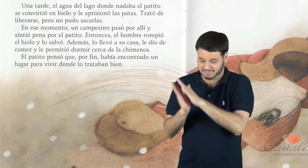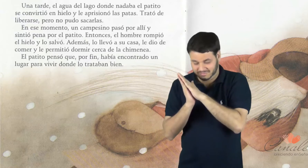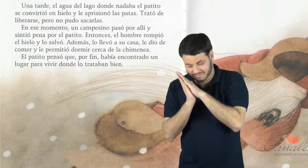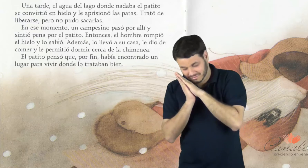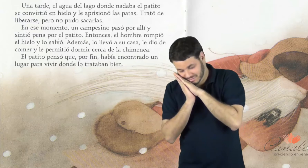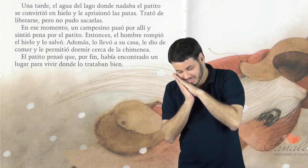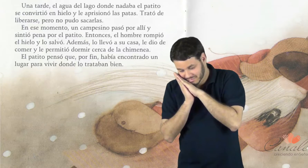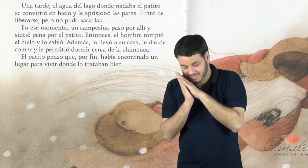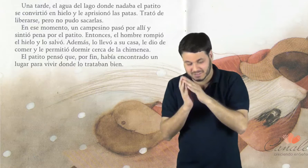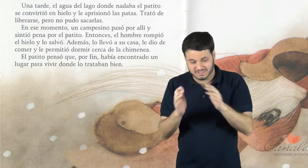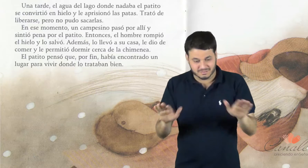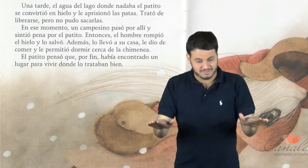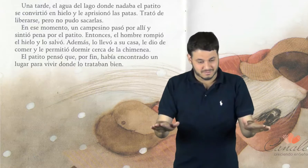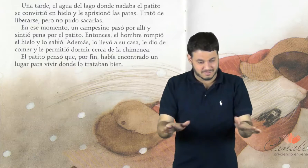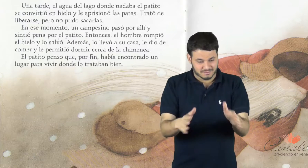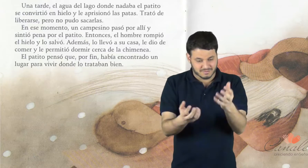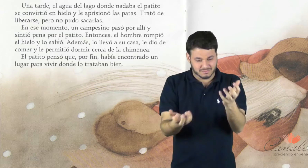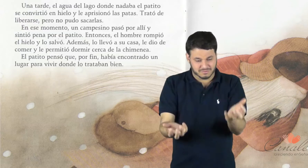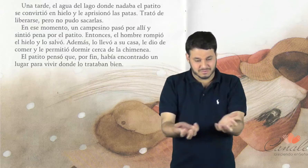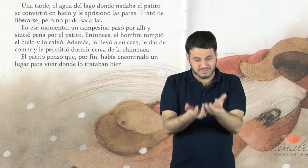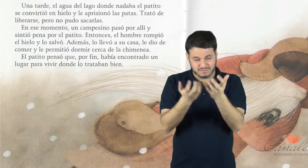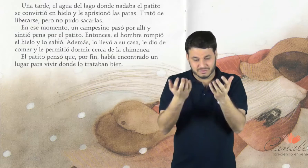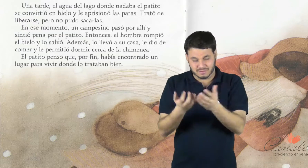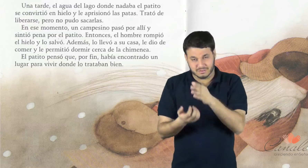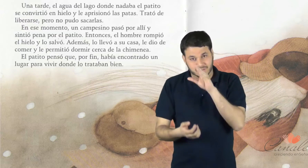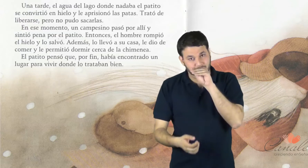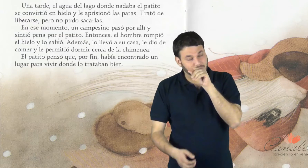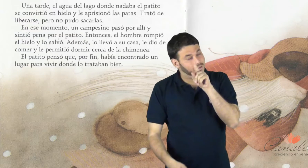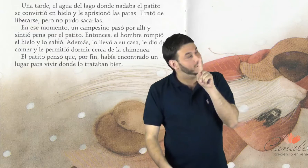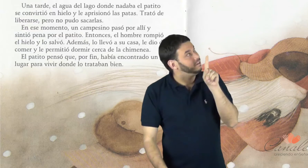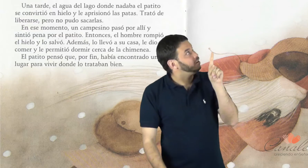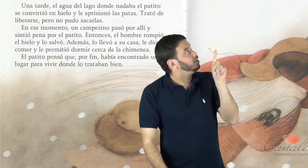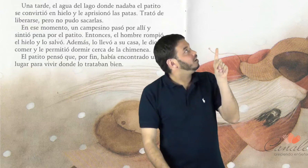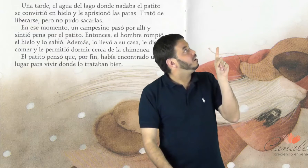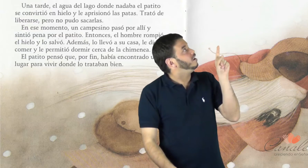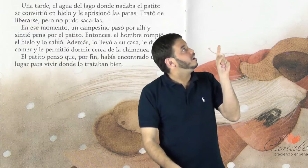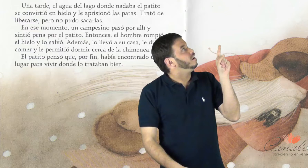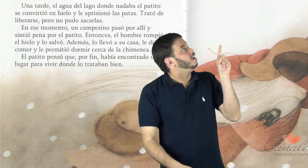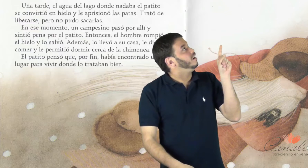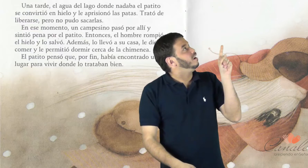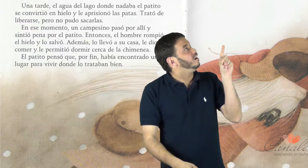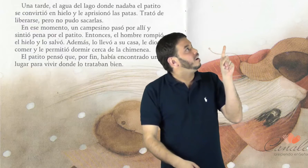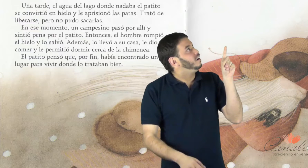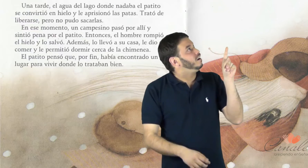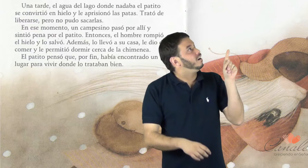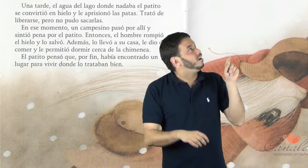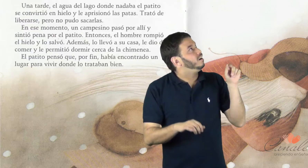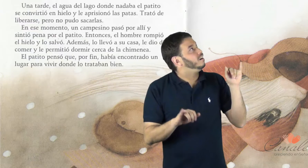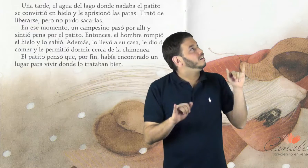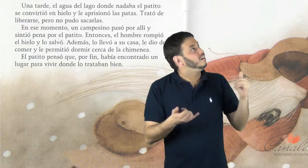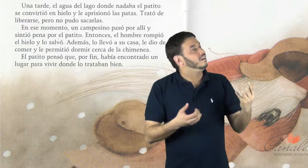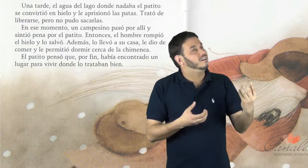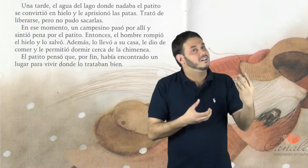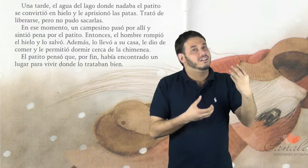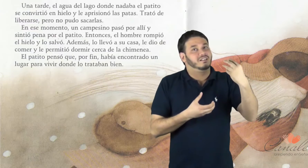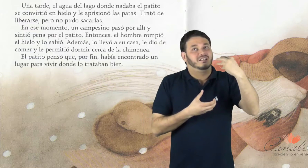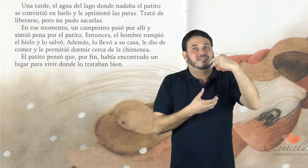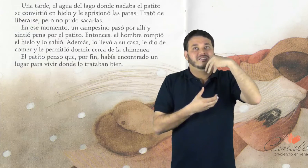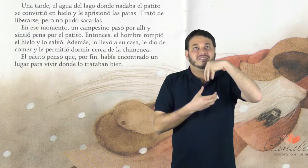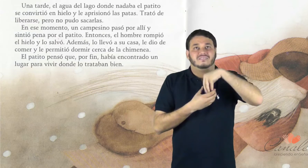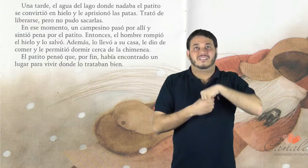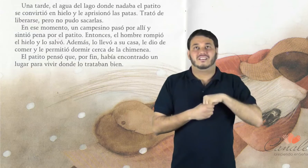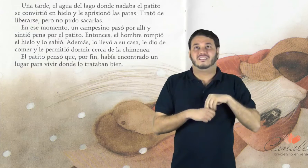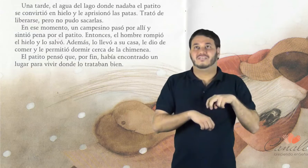y le permitió dormir cerca de la chimenea el patito pensó que por fin lo había